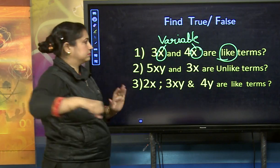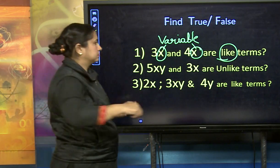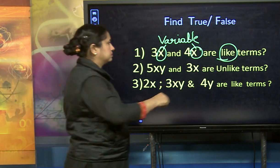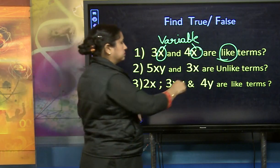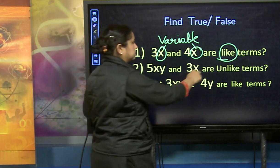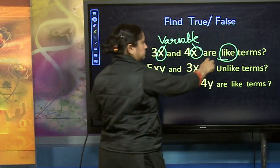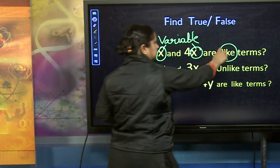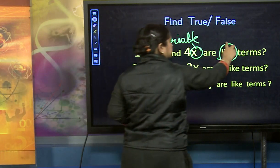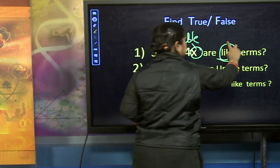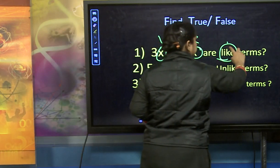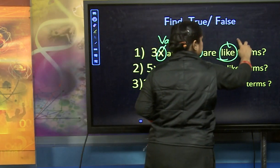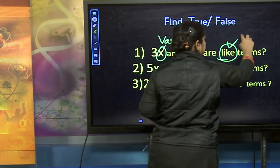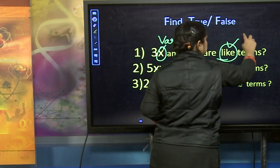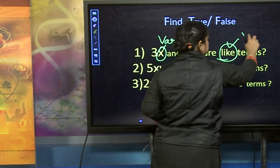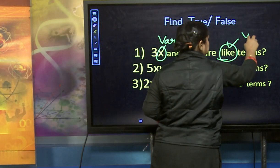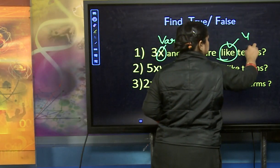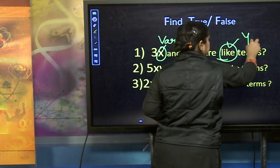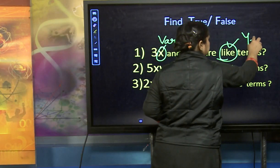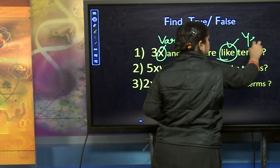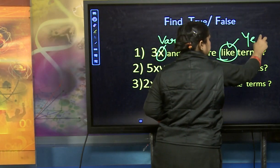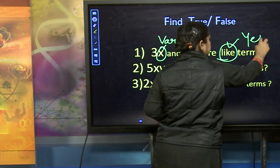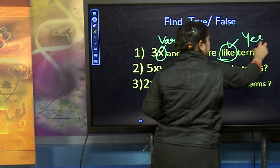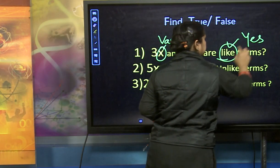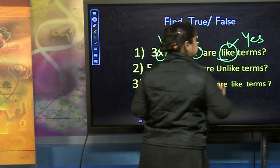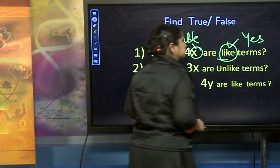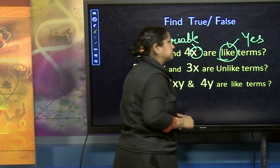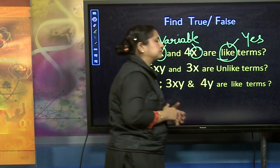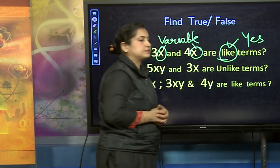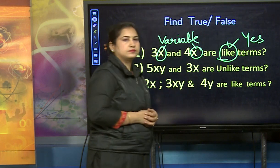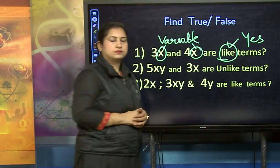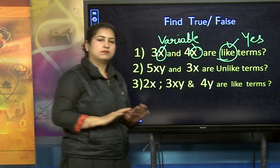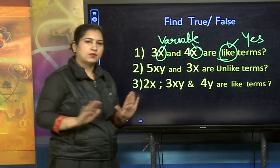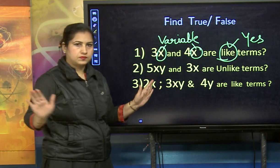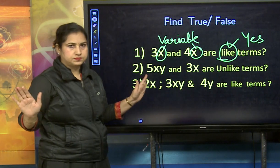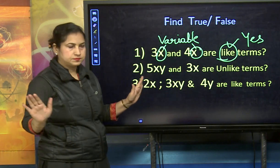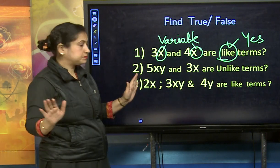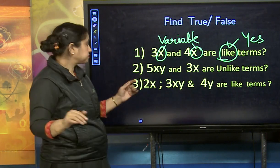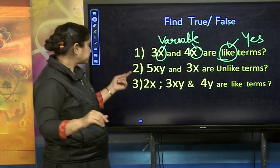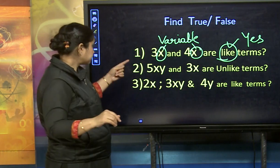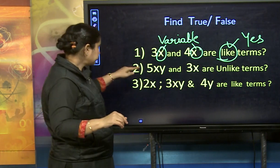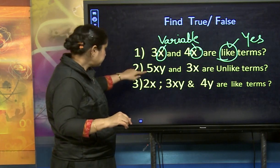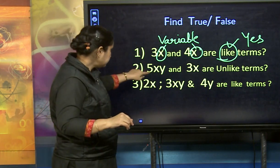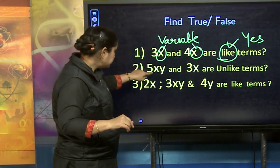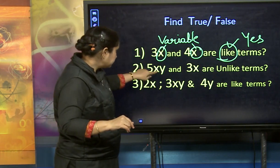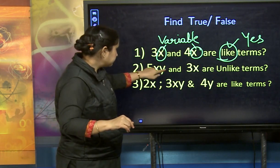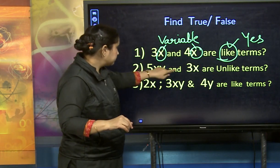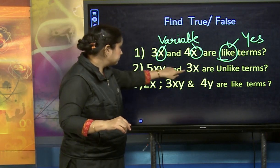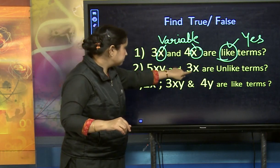इस यह लाइक तरह से हमने सिर्फ वेरिएबल को देखना है है अब देखिए इसमें एक्स और वाई